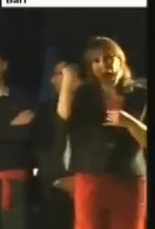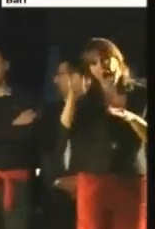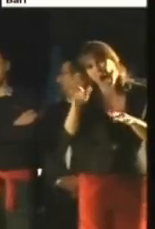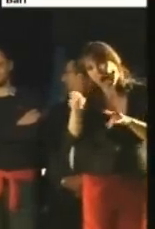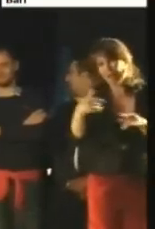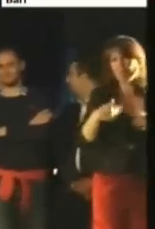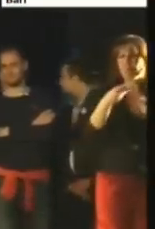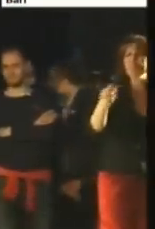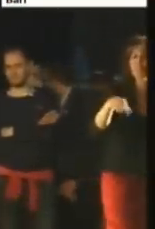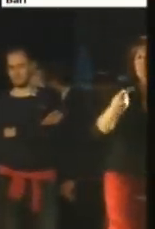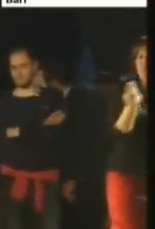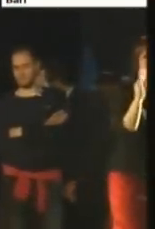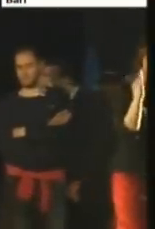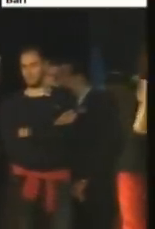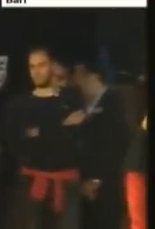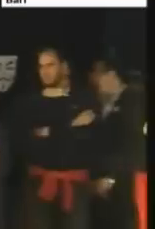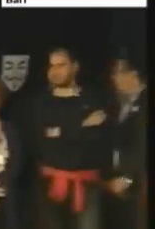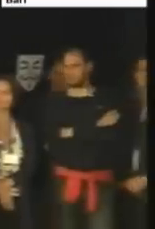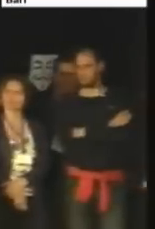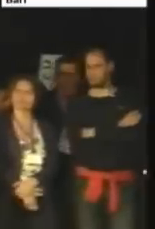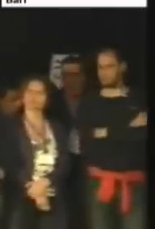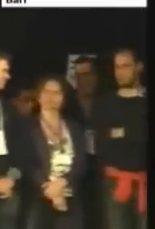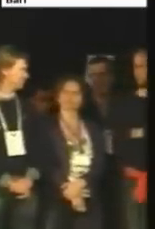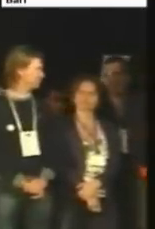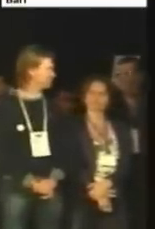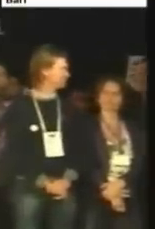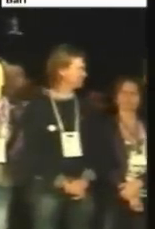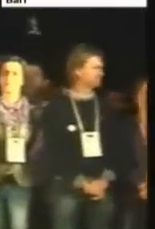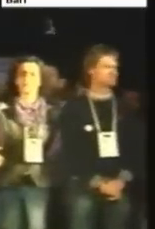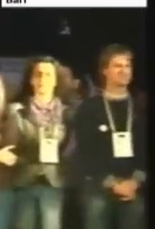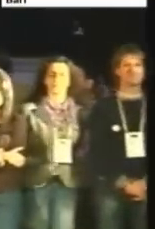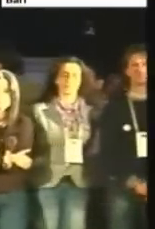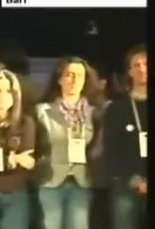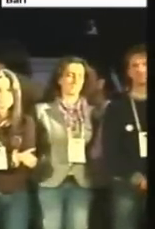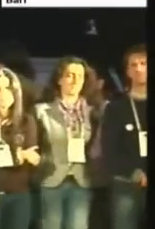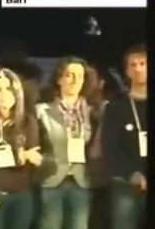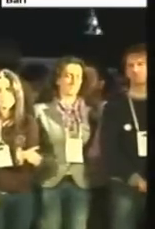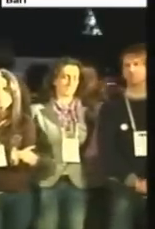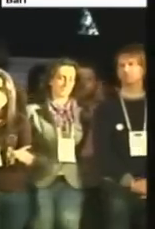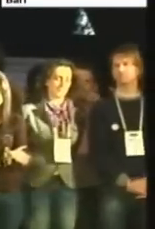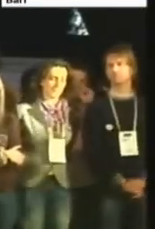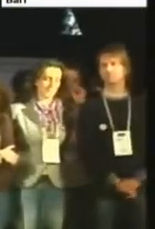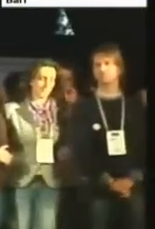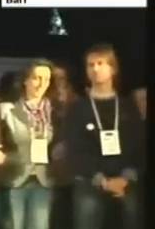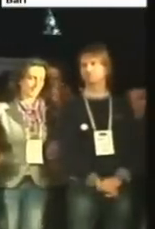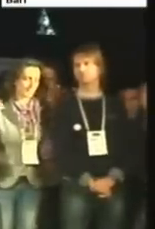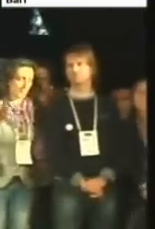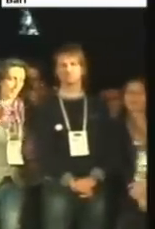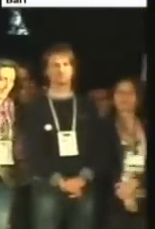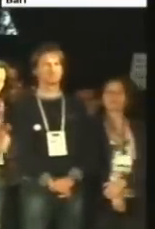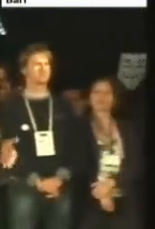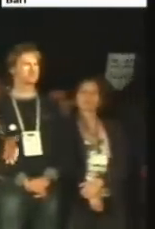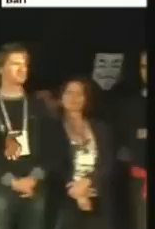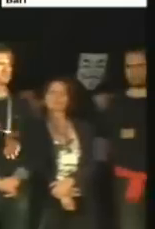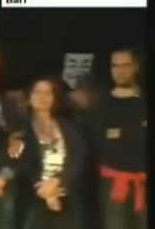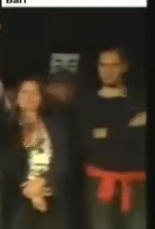poi è scomparso, perché dietro c'era già Renzi per fargli le scarpe, c'era già uno che non è stato eletto da nessuno che fa il presidente